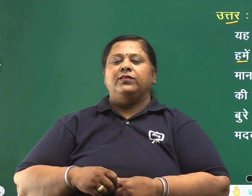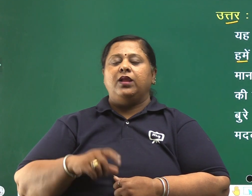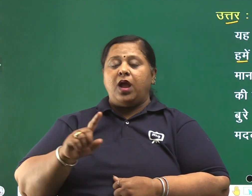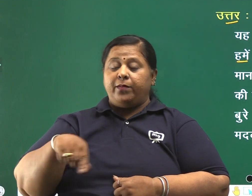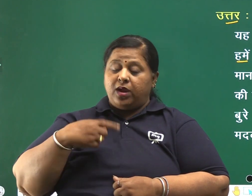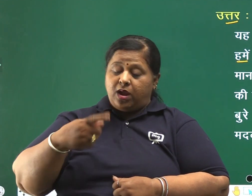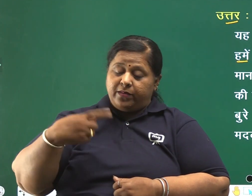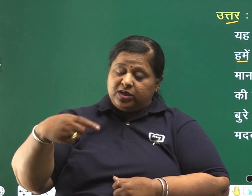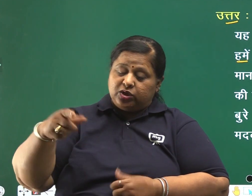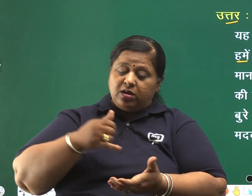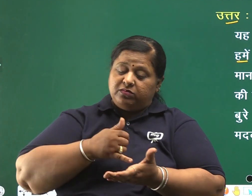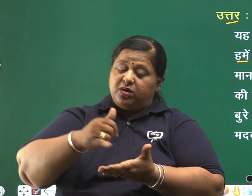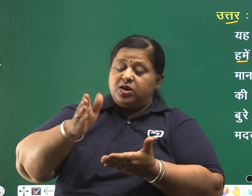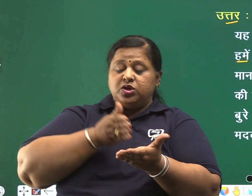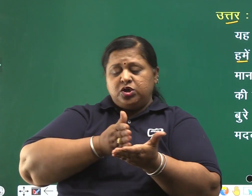हमें हमेशा